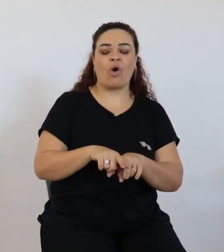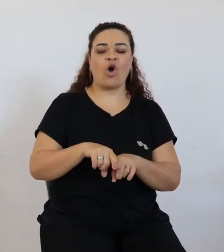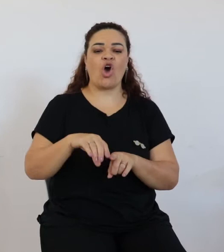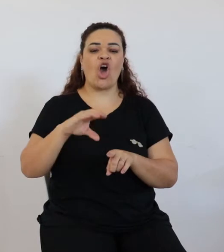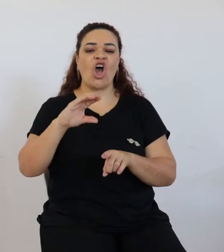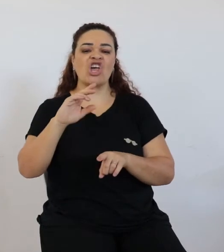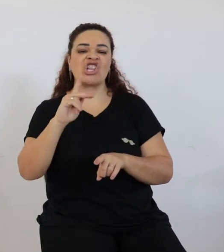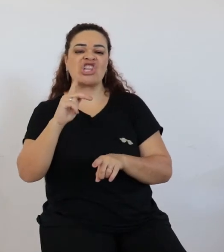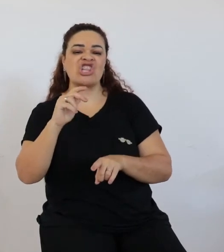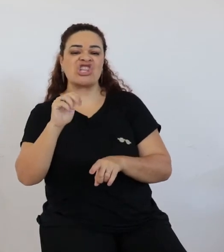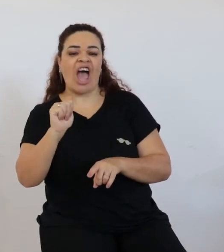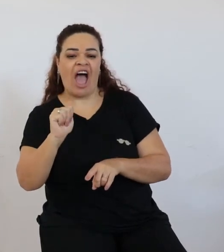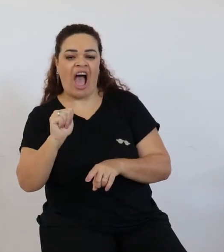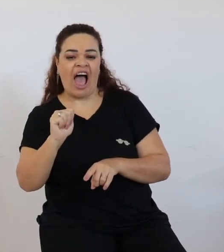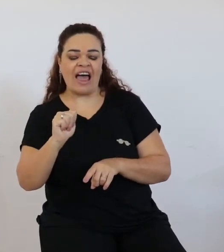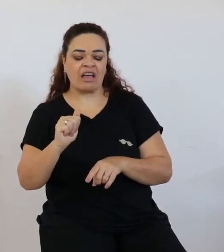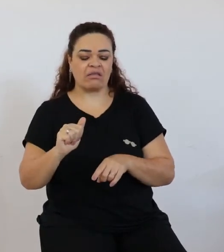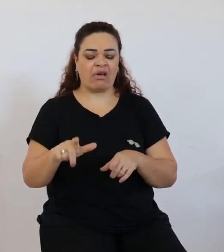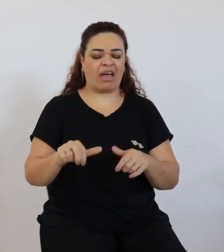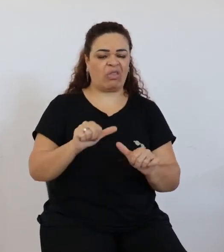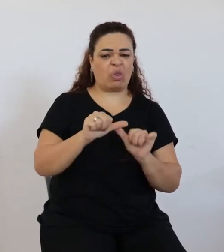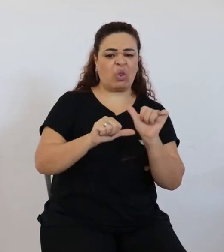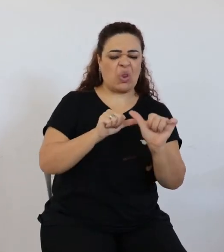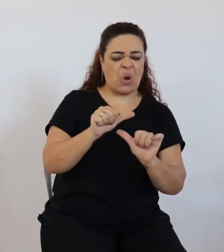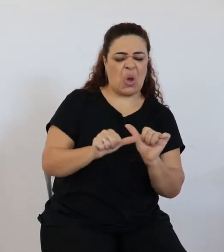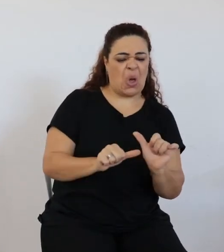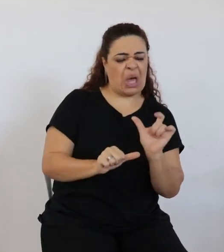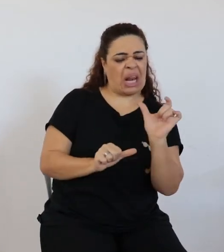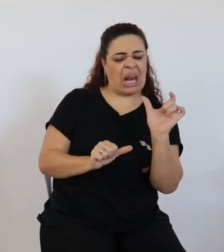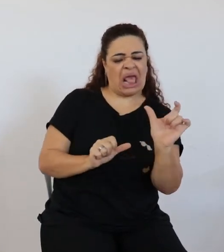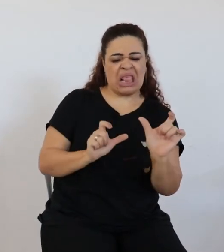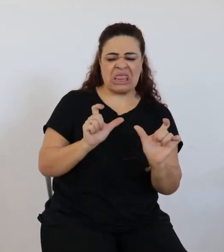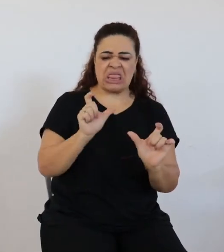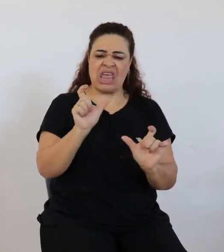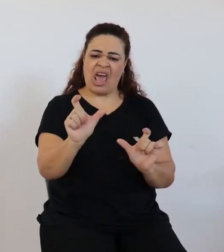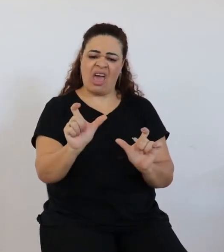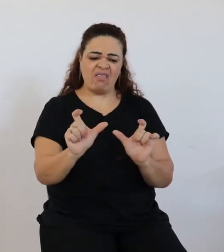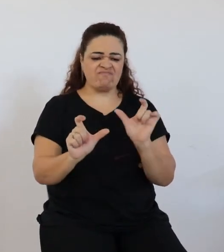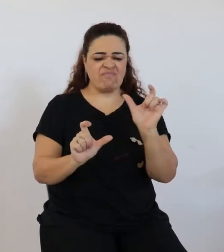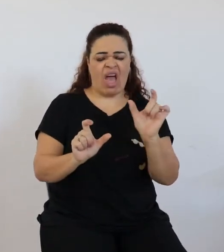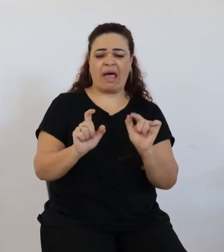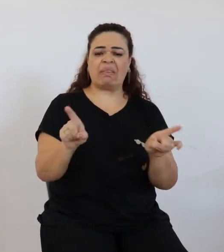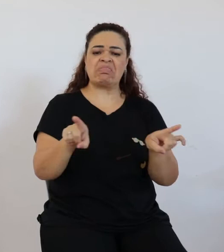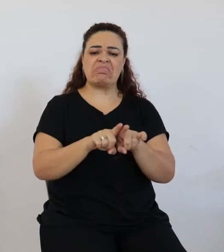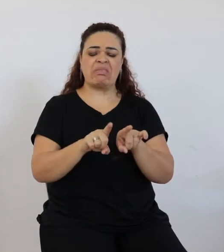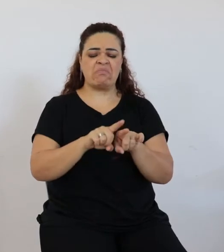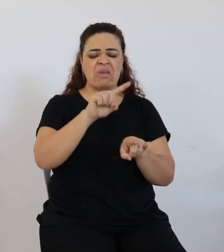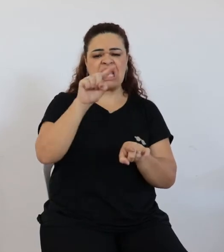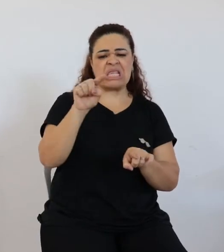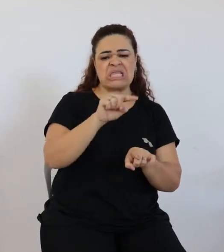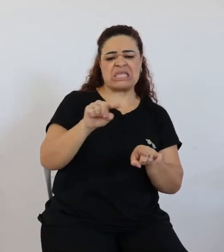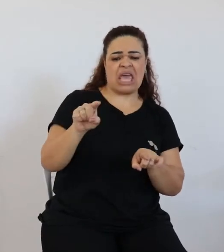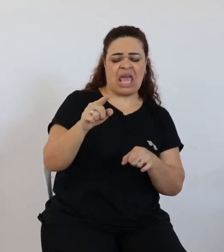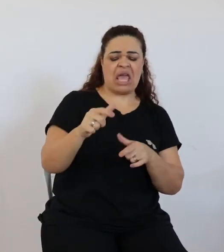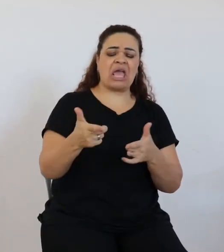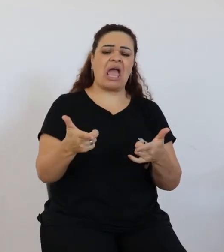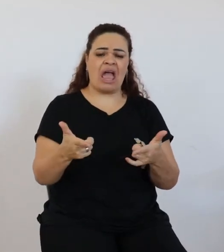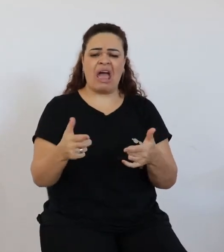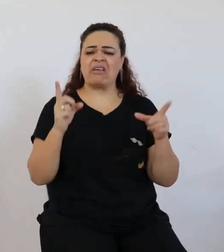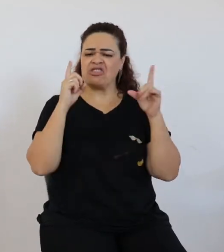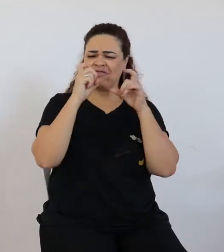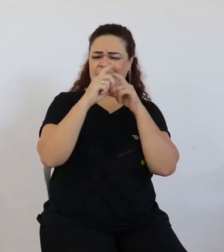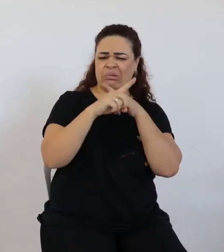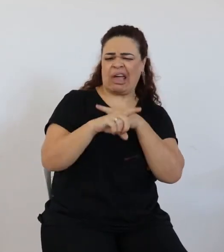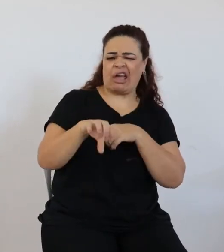né? Chave, eles falam save, jacaré, eles falam zacaré, né? Esse probleminha, essa dificuldade